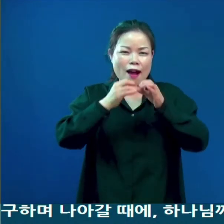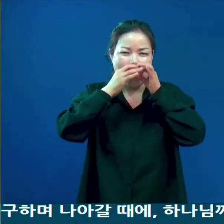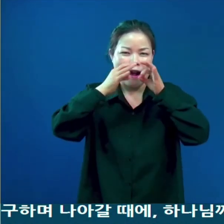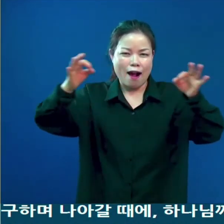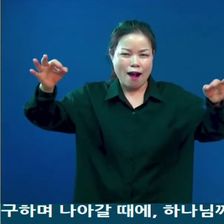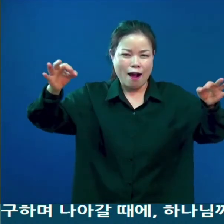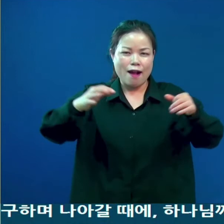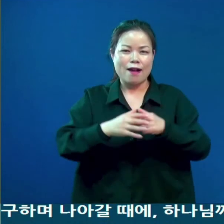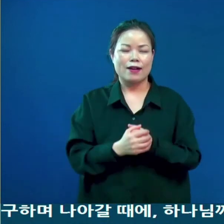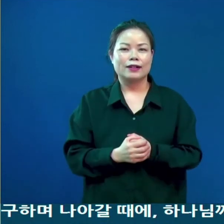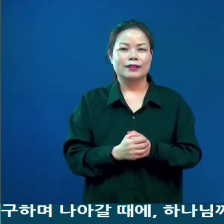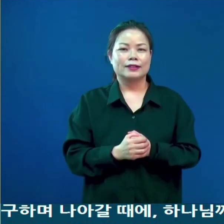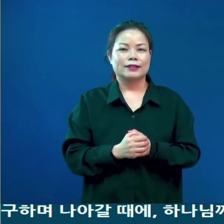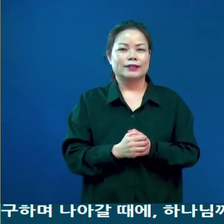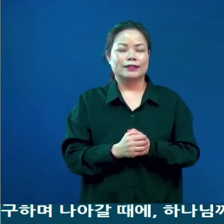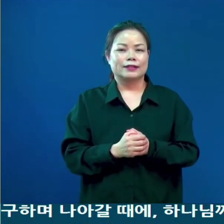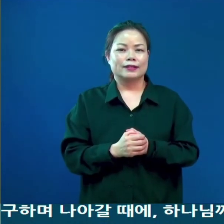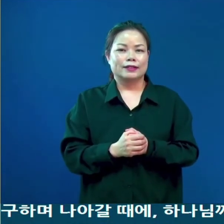외칠지어다.